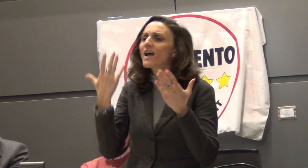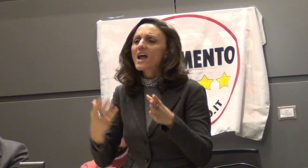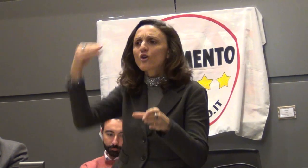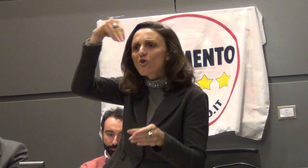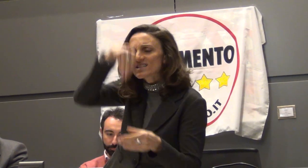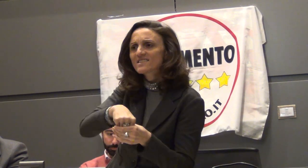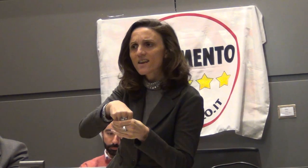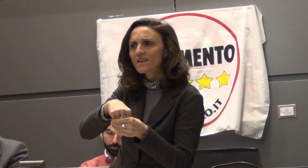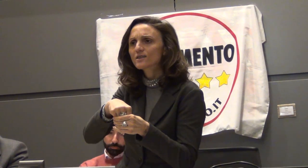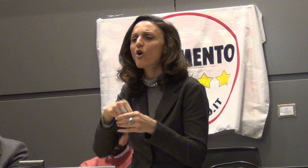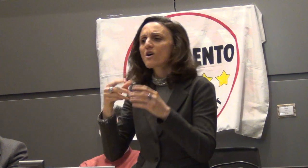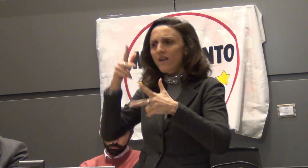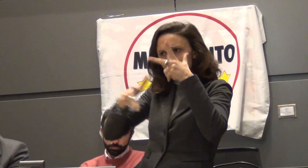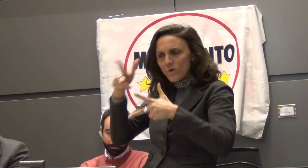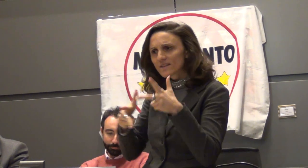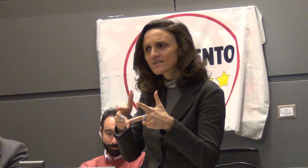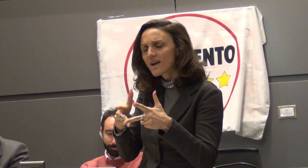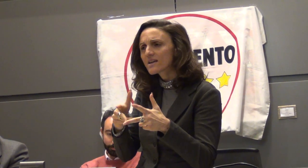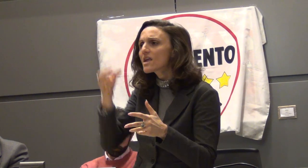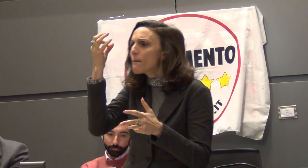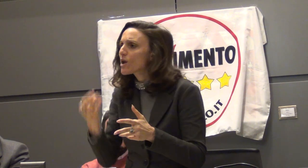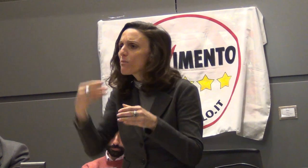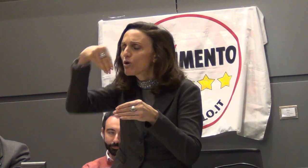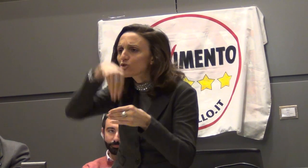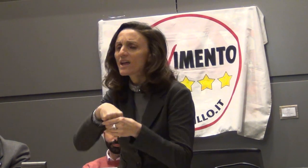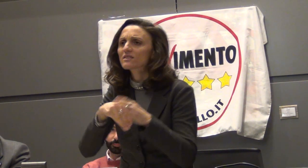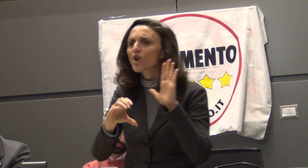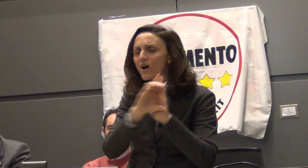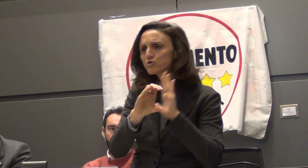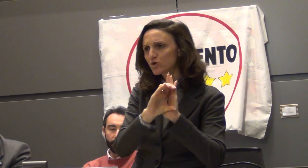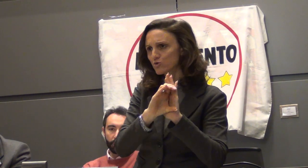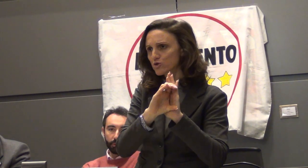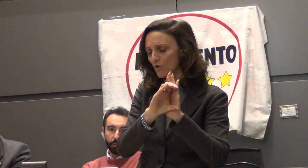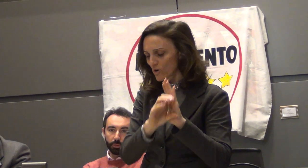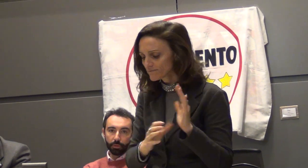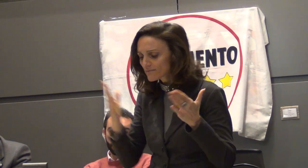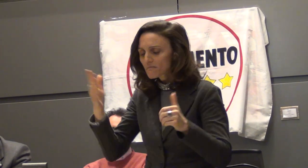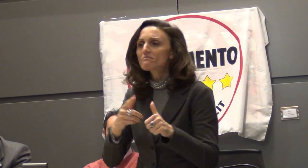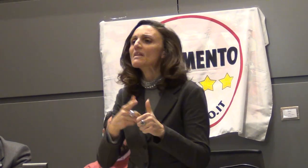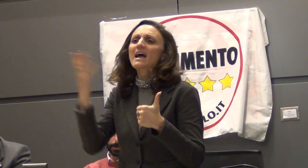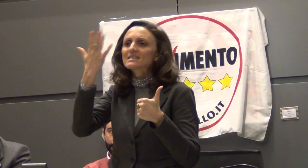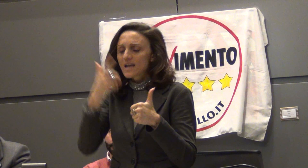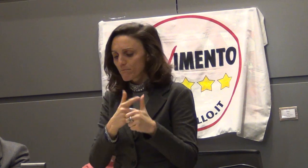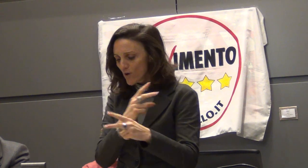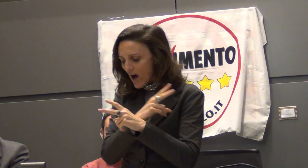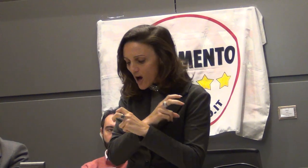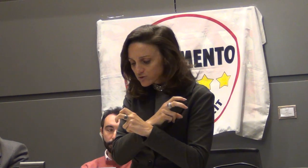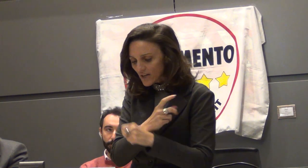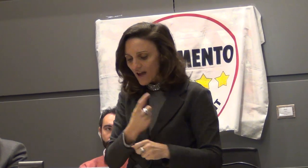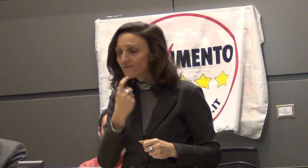paesi che hanno inserito la lingua dei segni proprio dentro la Costituzione e è stata riconosciuta,